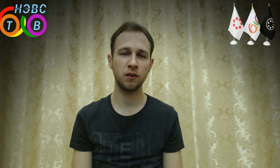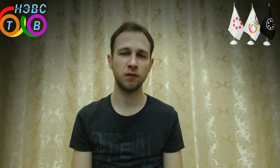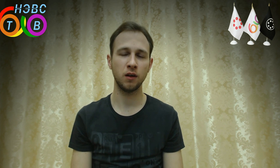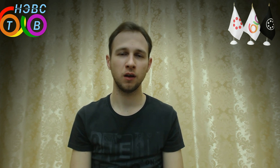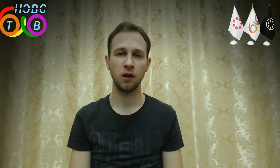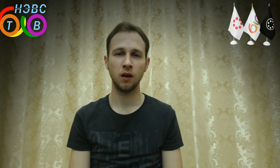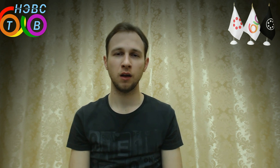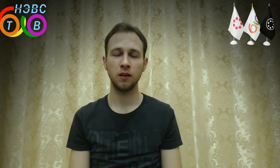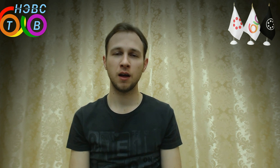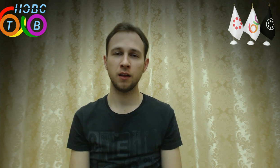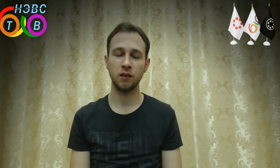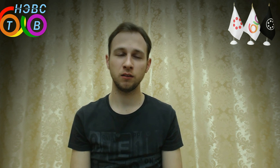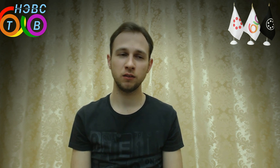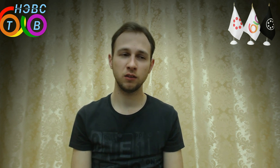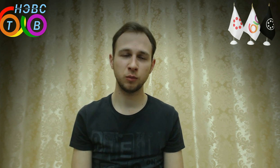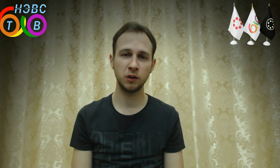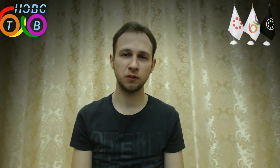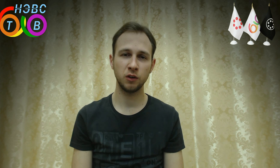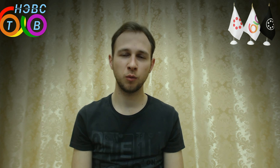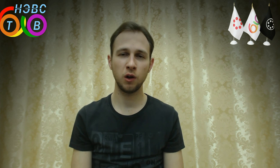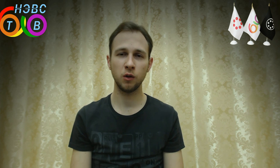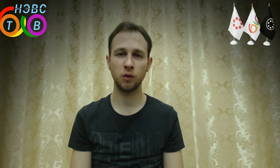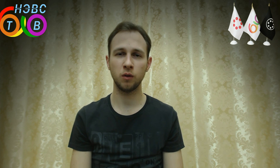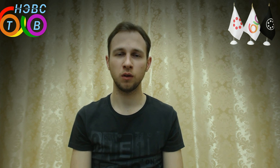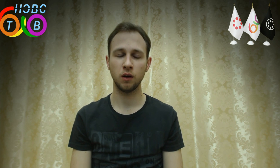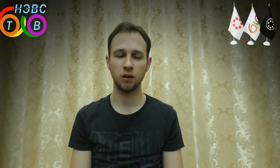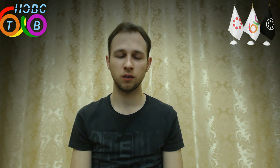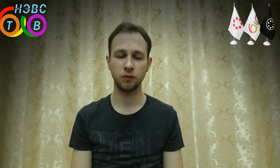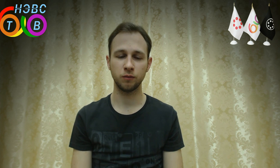кесарево. Да, она испытывает боль, но